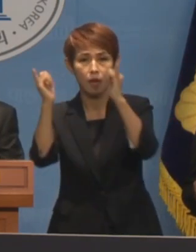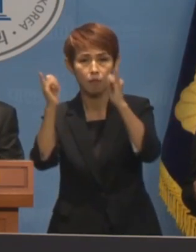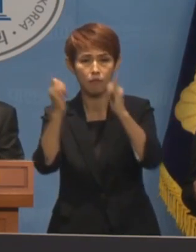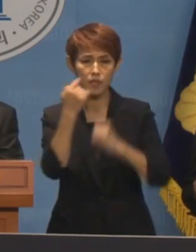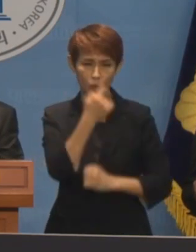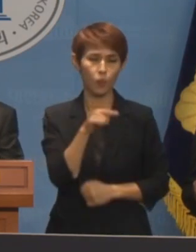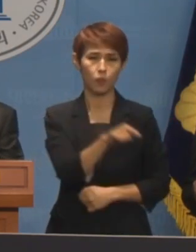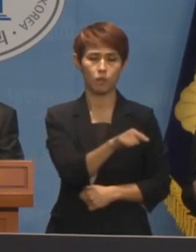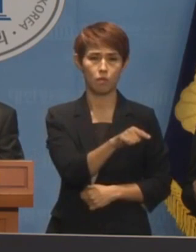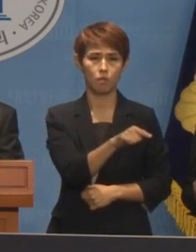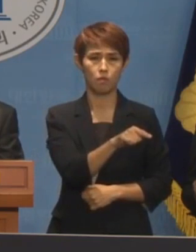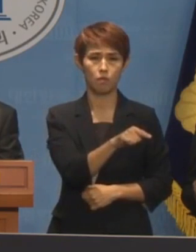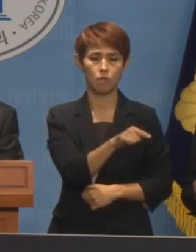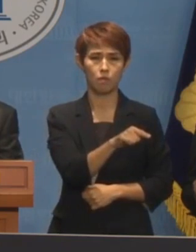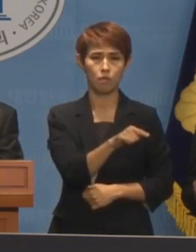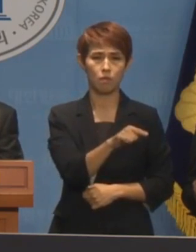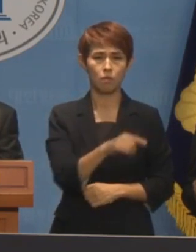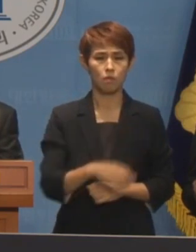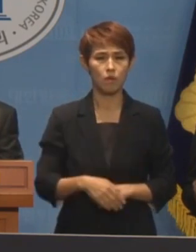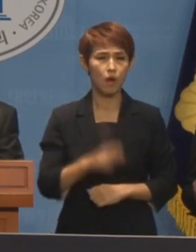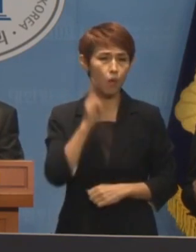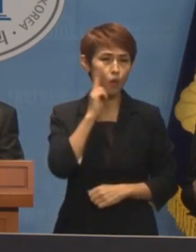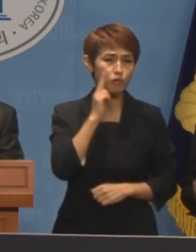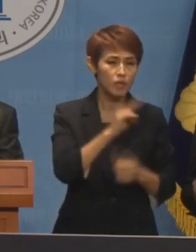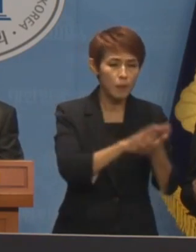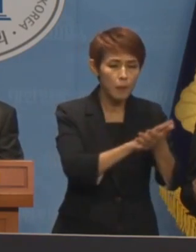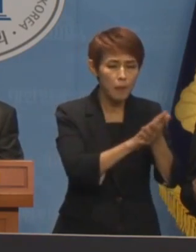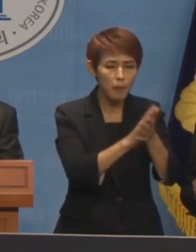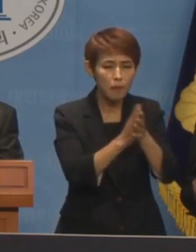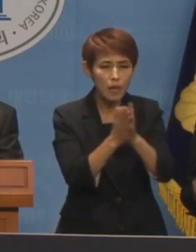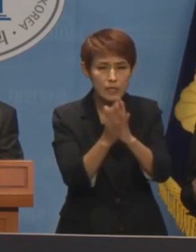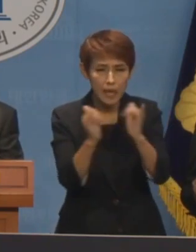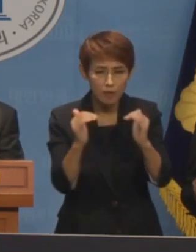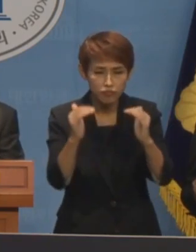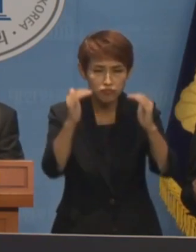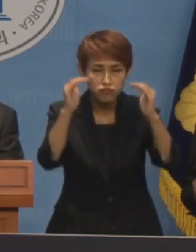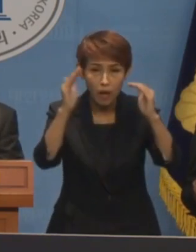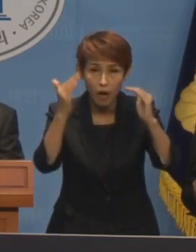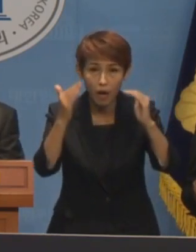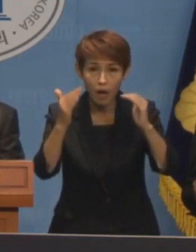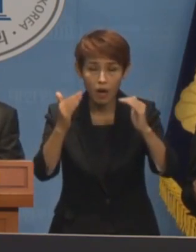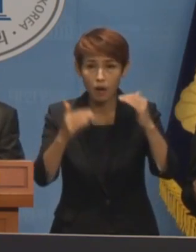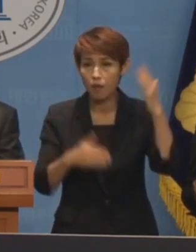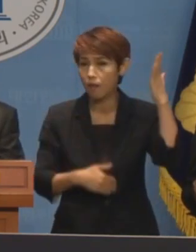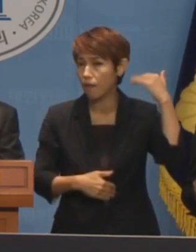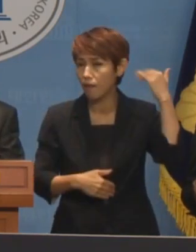이론인데, 지금까지 살면서 원숭이가 사람 되었다는 이야기를 들어본 적이 없습니다.